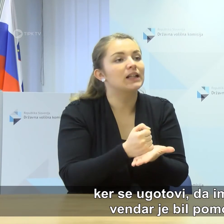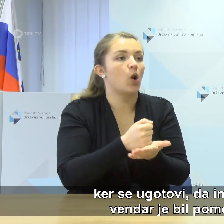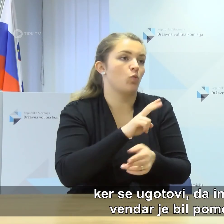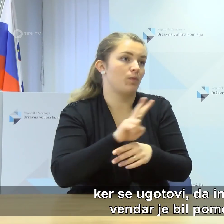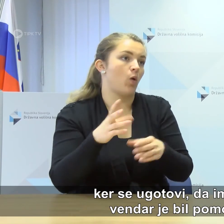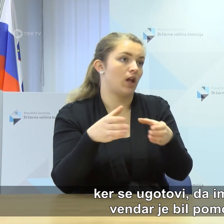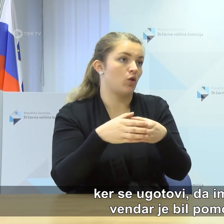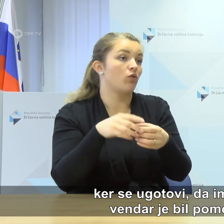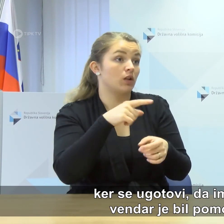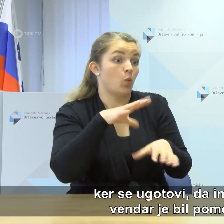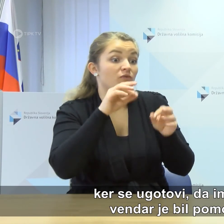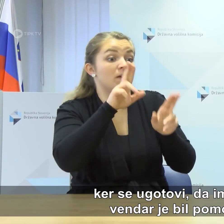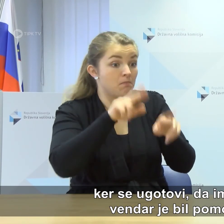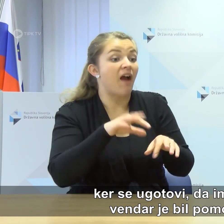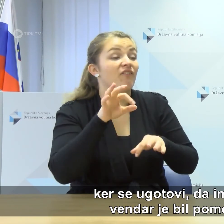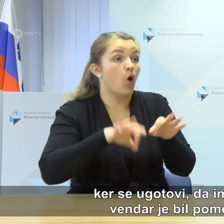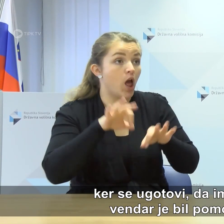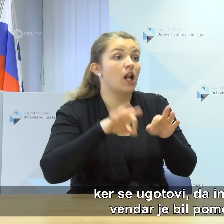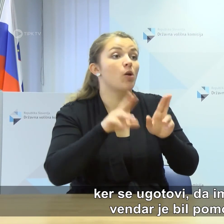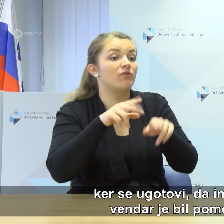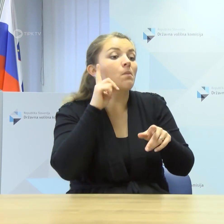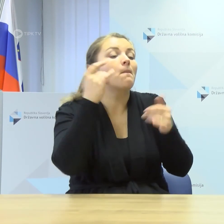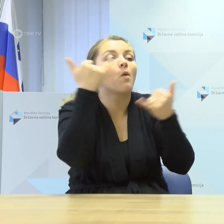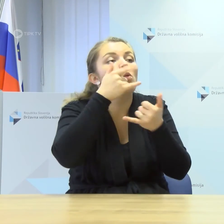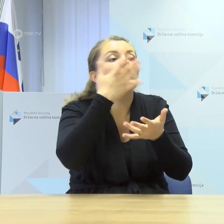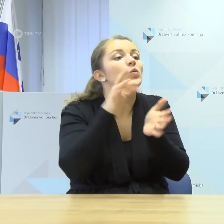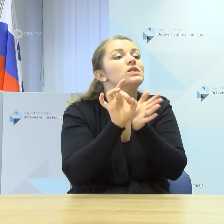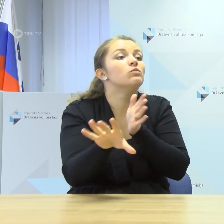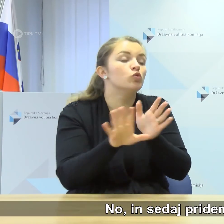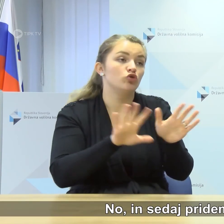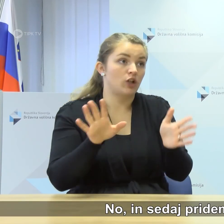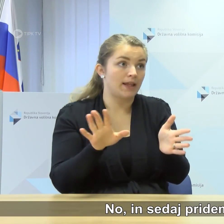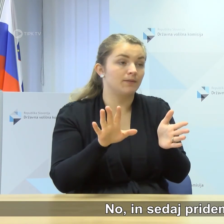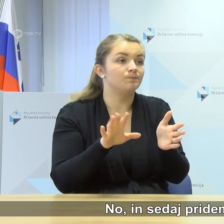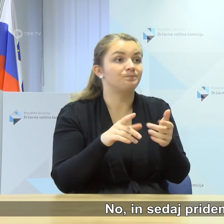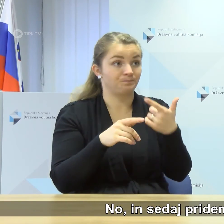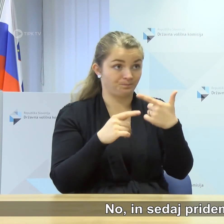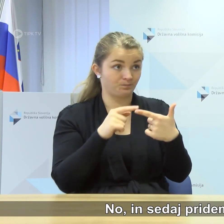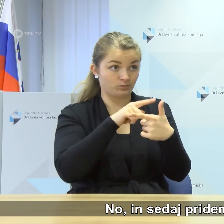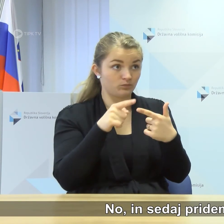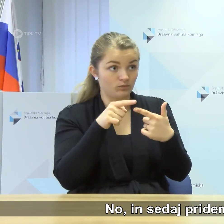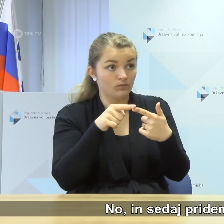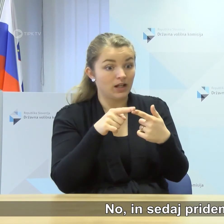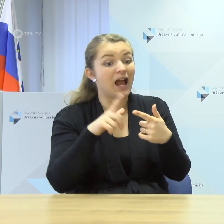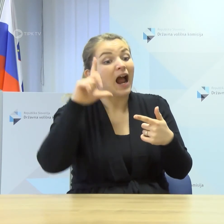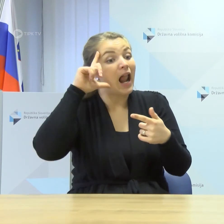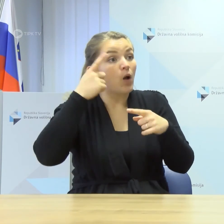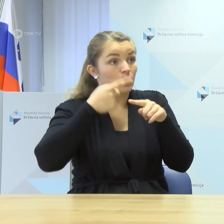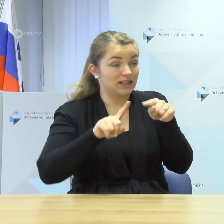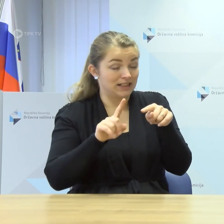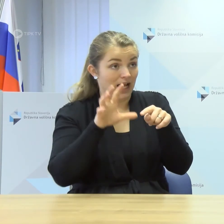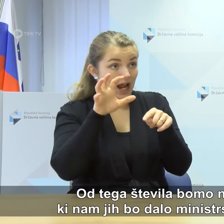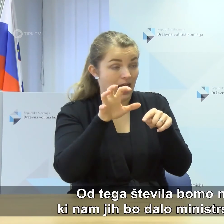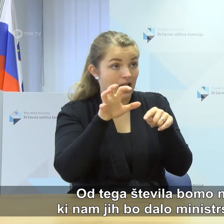bil pomotoma izpuščen. No, in zdaj pridemo na glavni del. Od tega